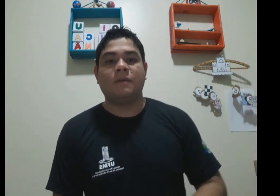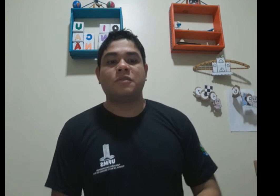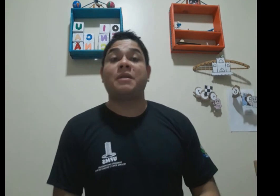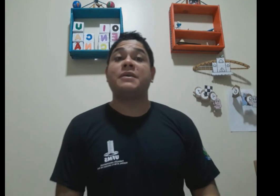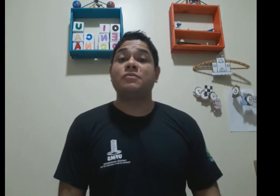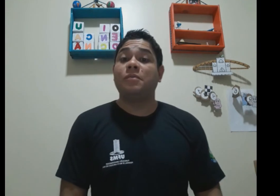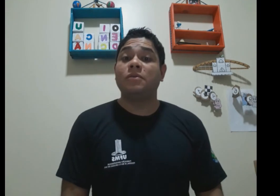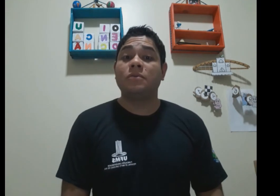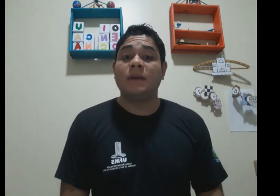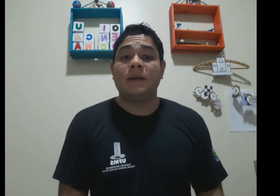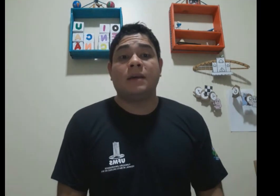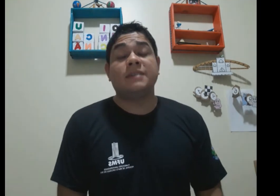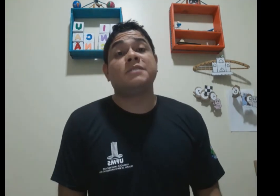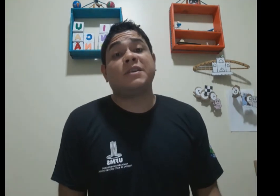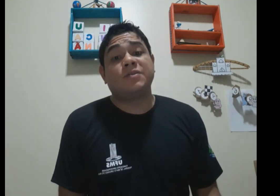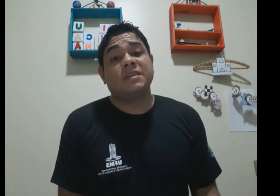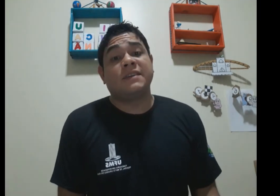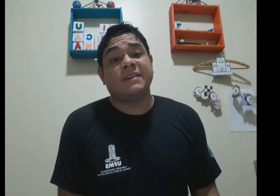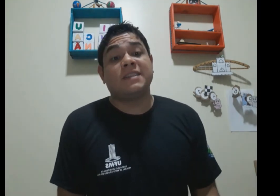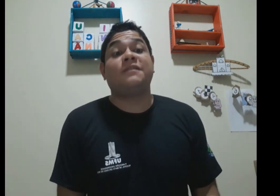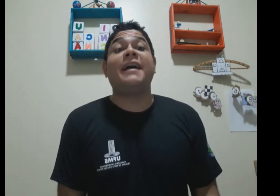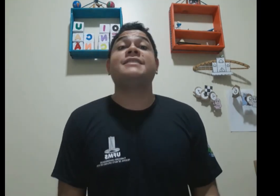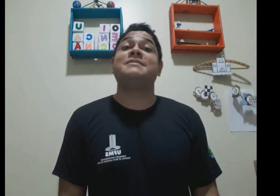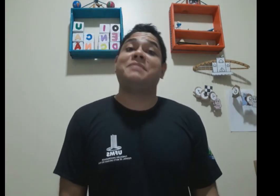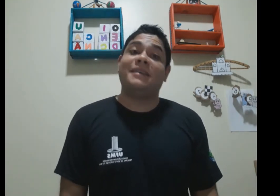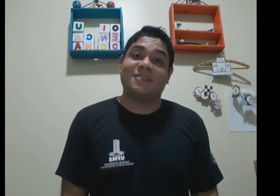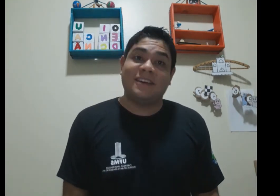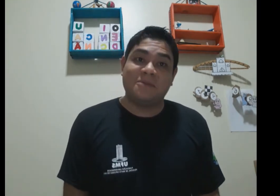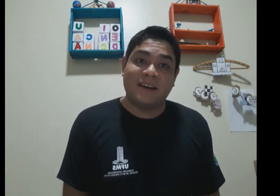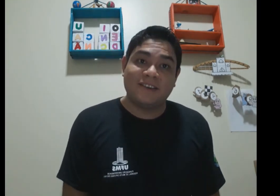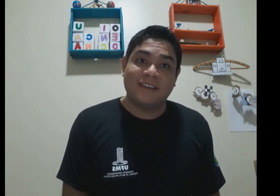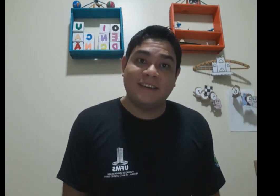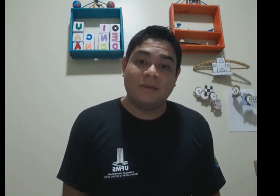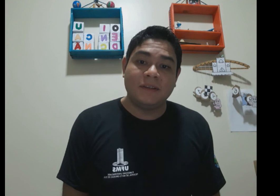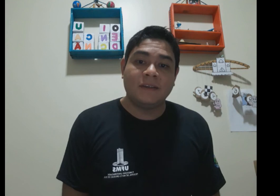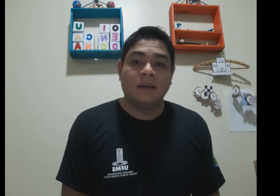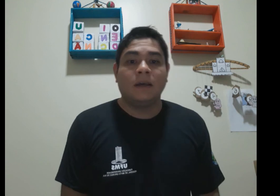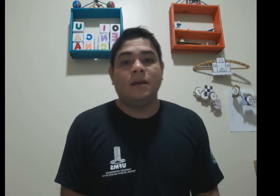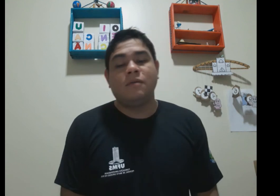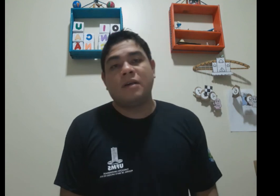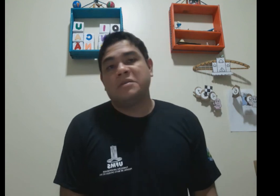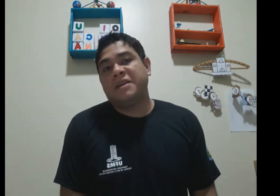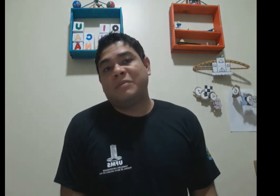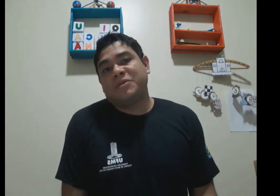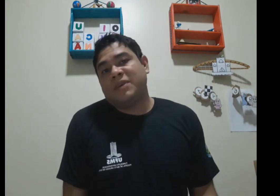Vamos para mais um ponto. As expressões faciais fazem parte da gramática da Libras, enquanto na língua